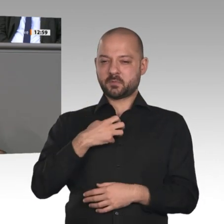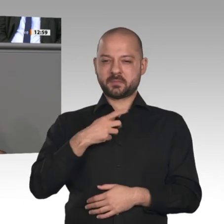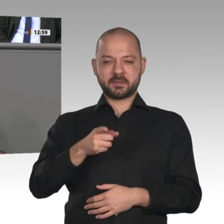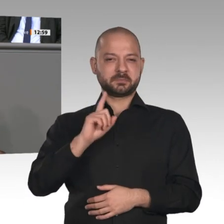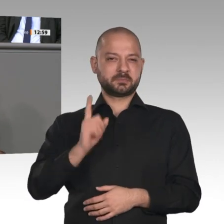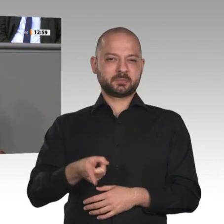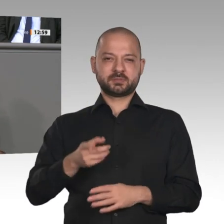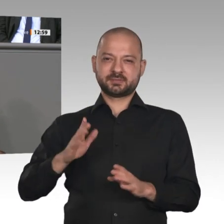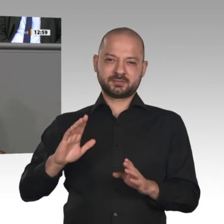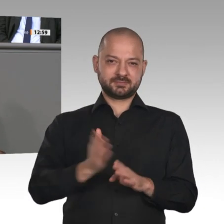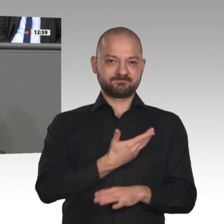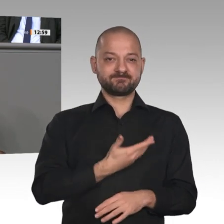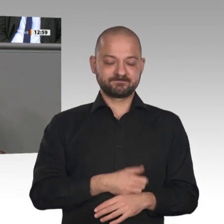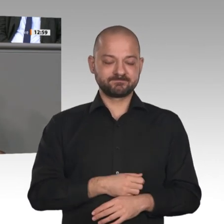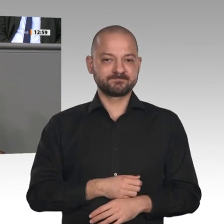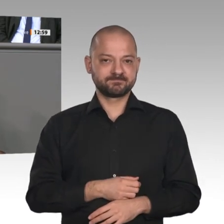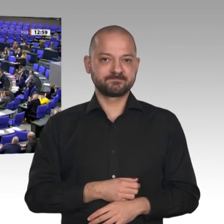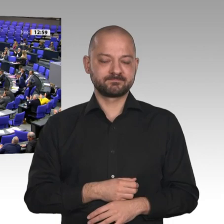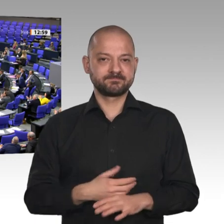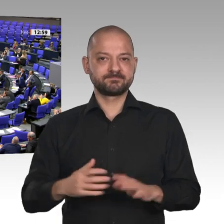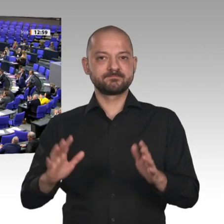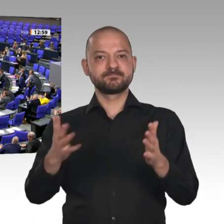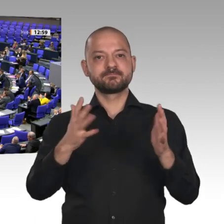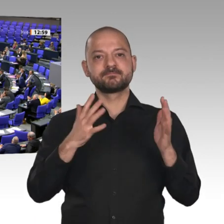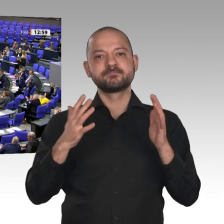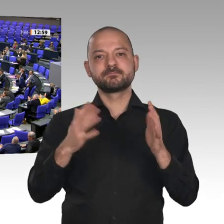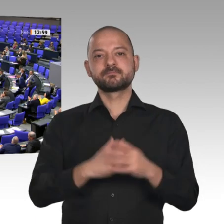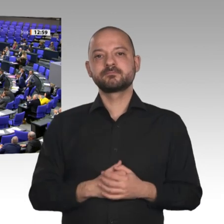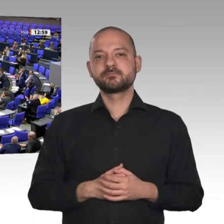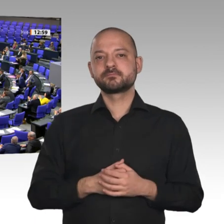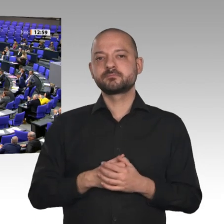wir beseitigen, meine Damen und Herren.